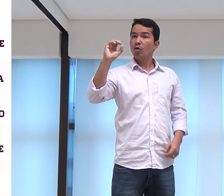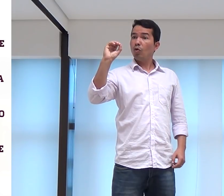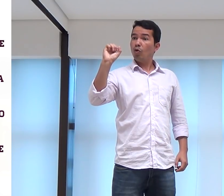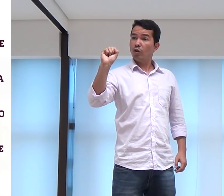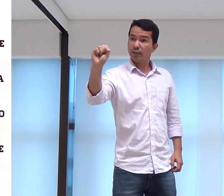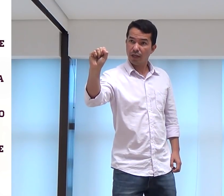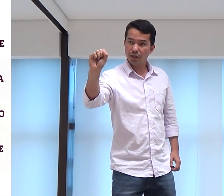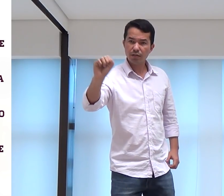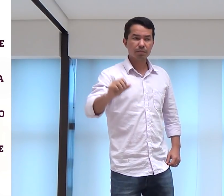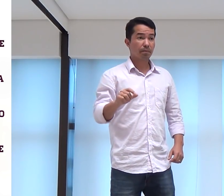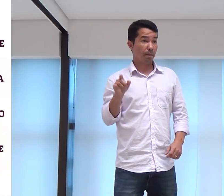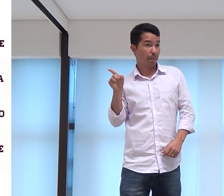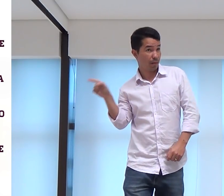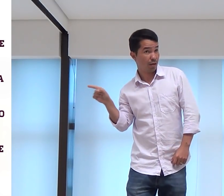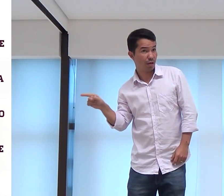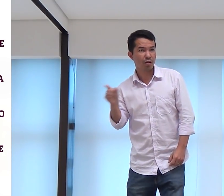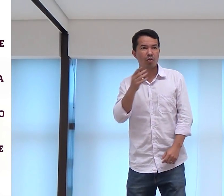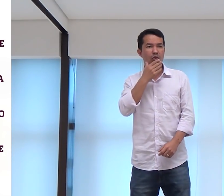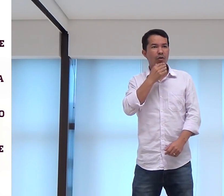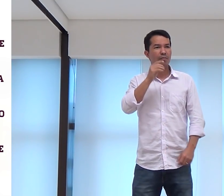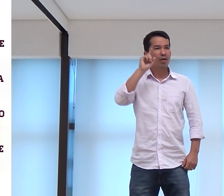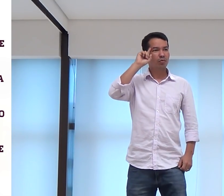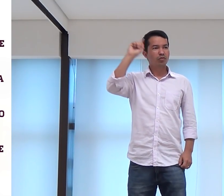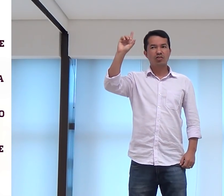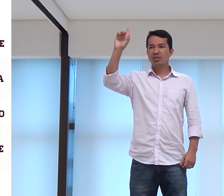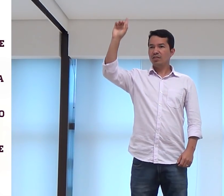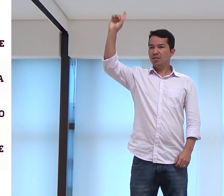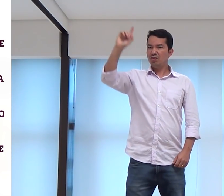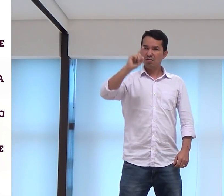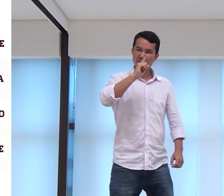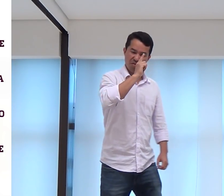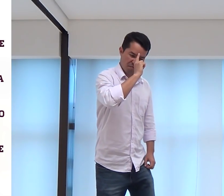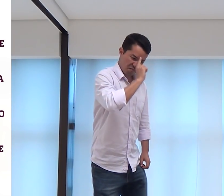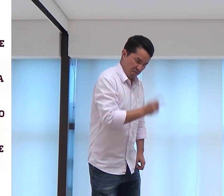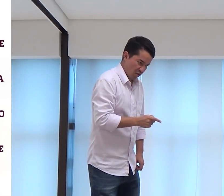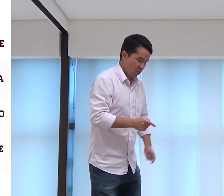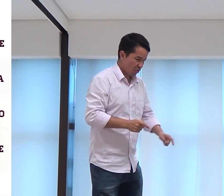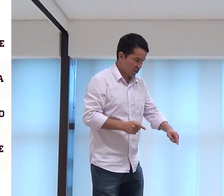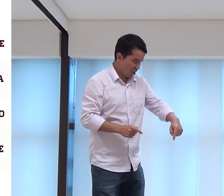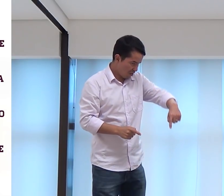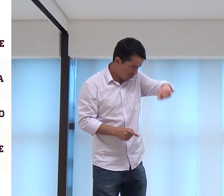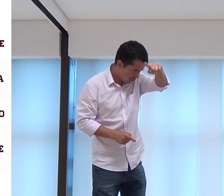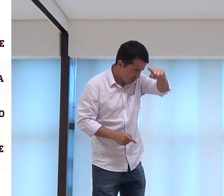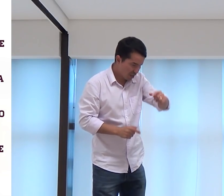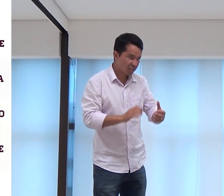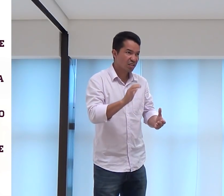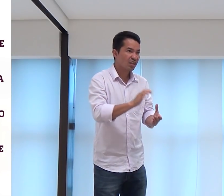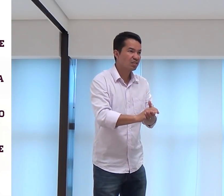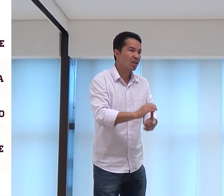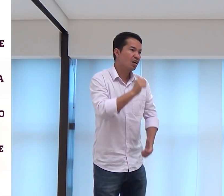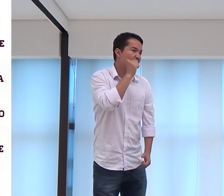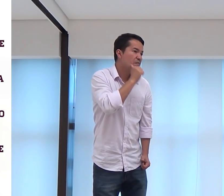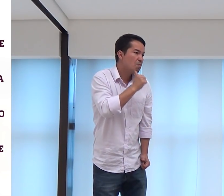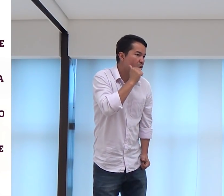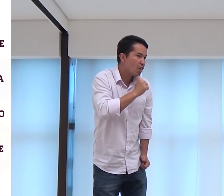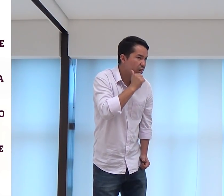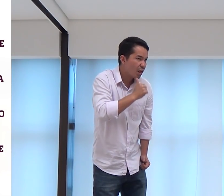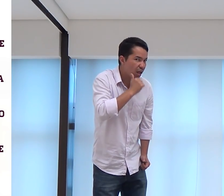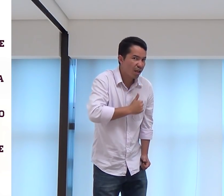profeta Oséias, ele tinha, né, Deus o escolheu e ordenou que ele se casasse